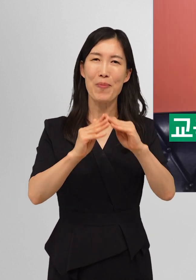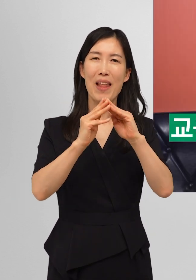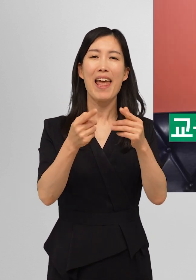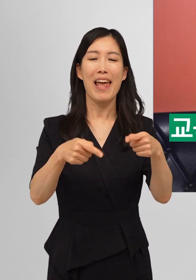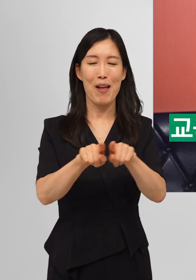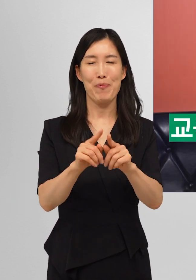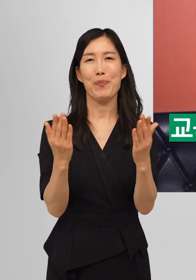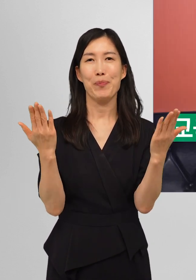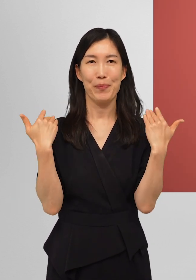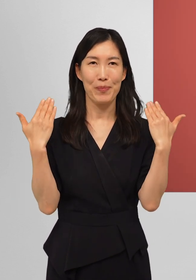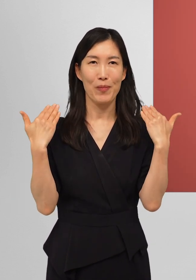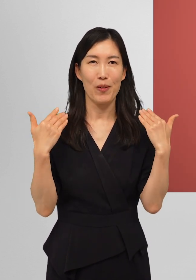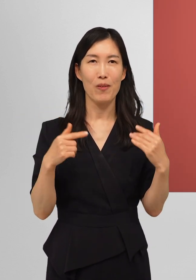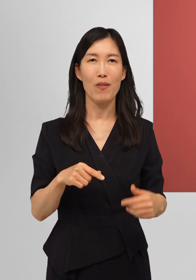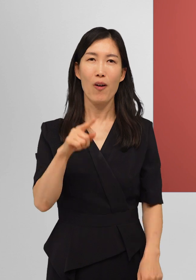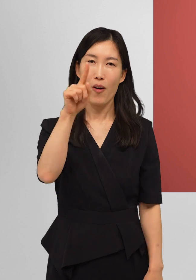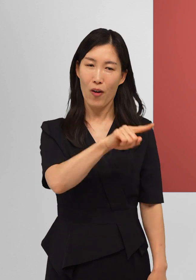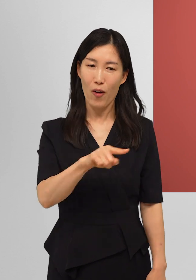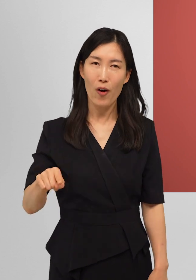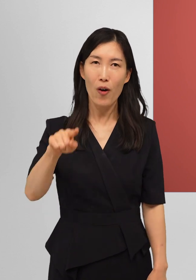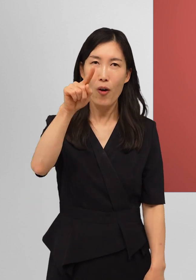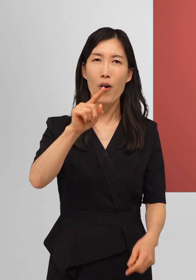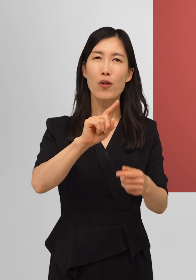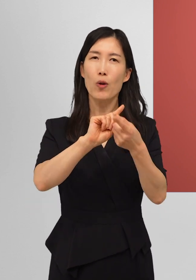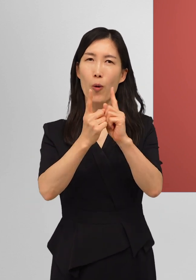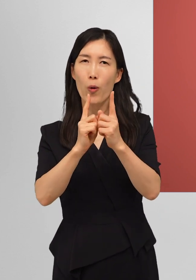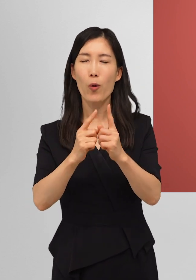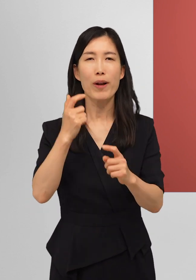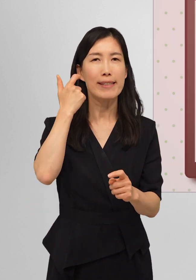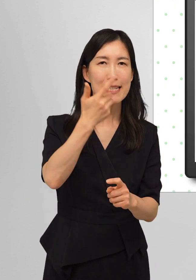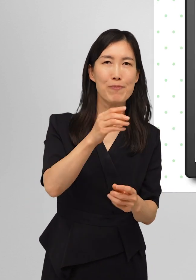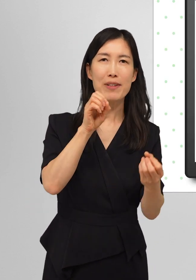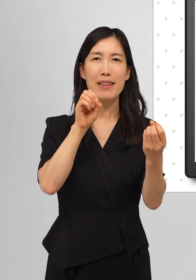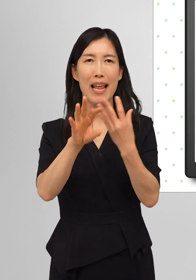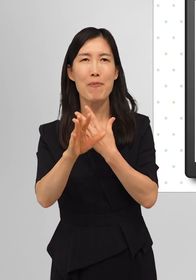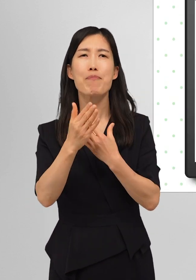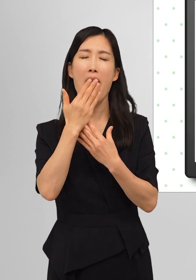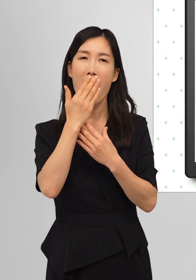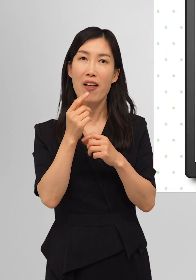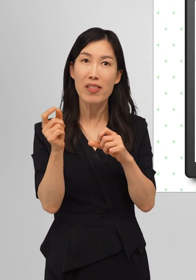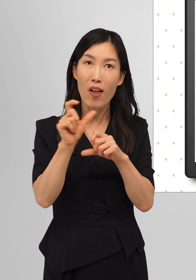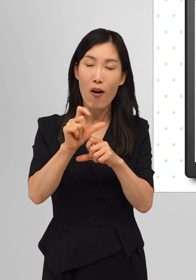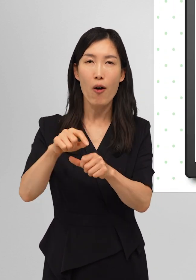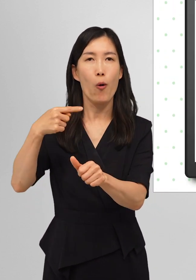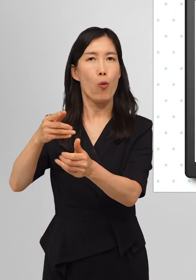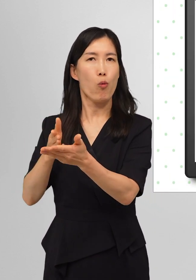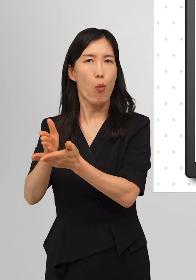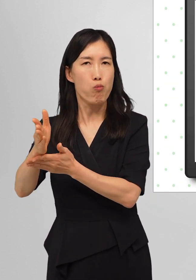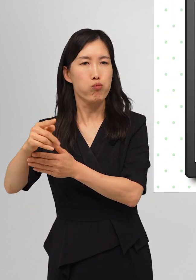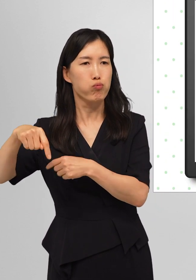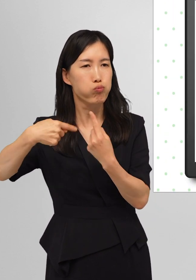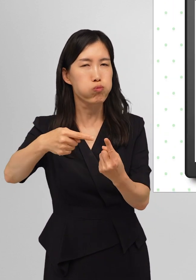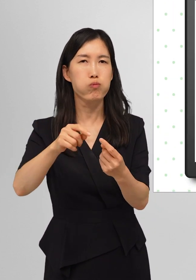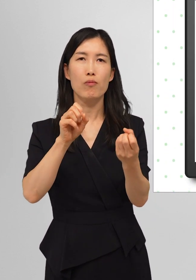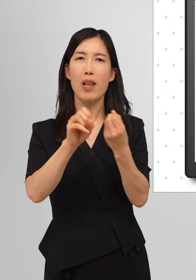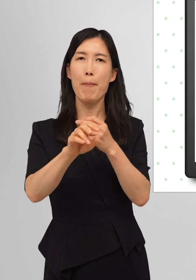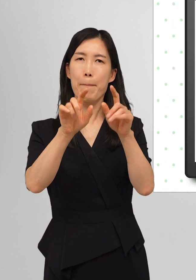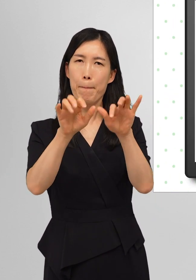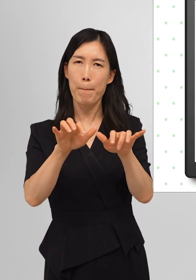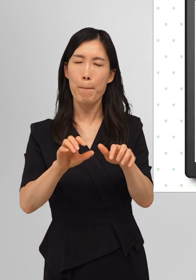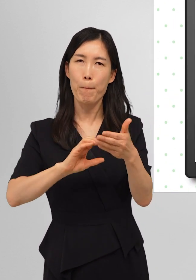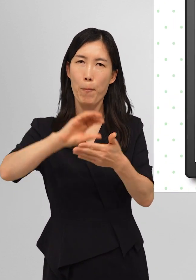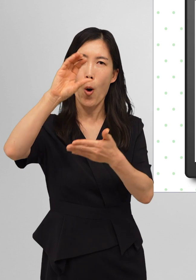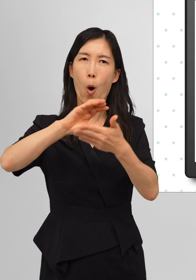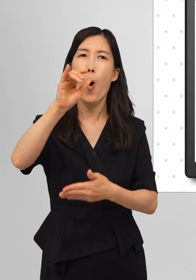플랫폼이 하고 있더라고요. 서로 부담 없이 질문도 하고 답변도 하고 거기에 전문가까지 들어가서 그 답변에도 참여를